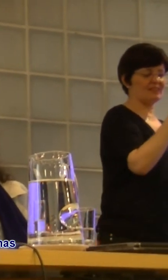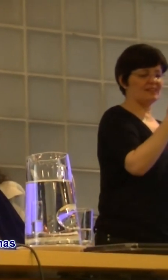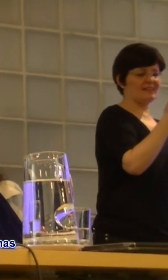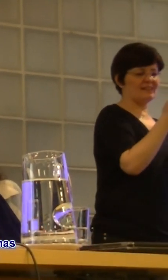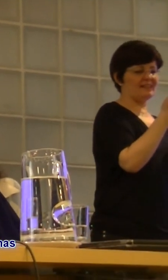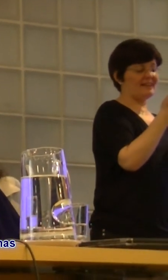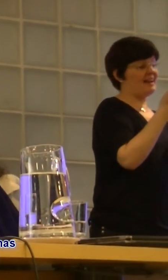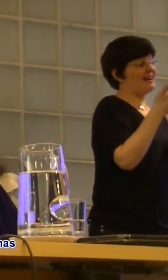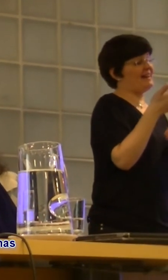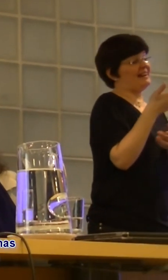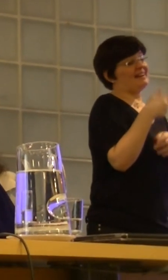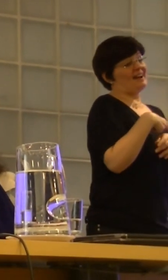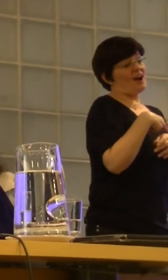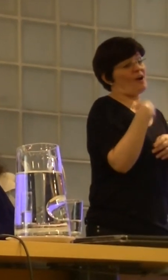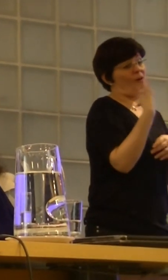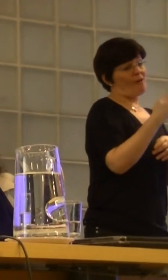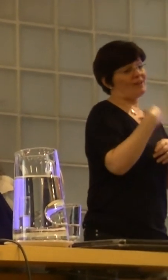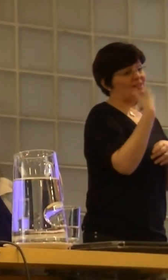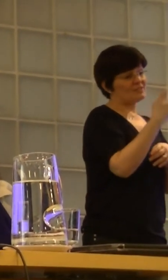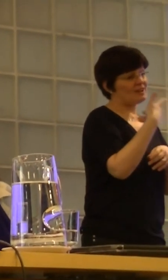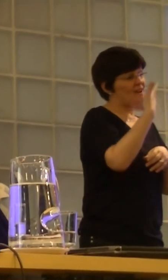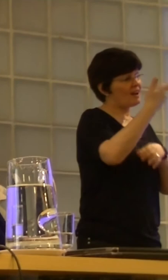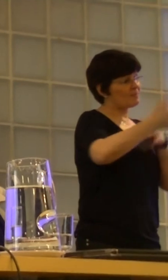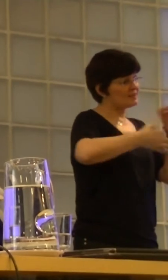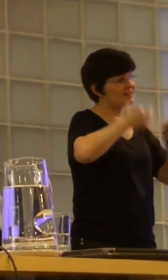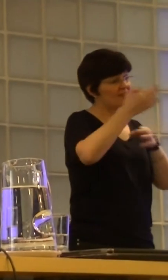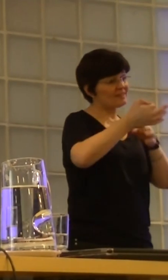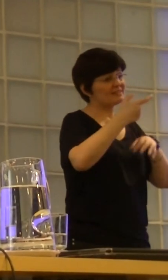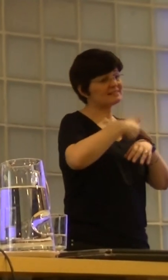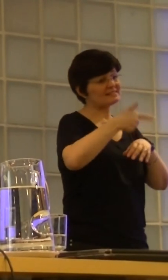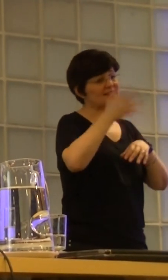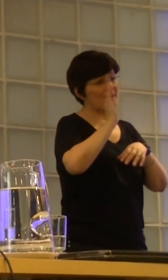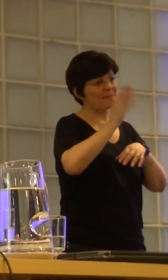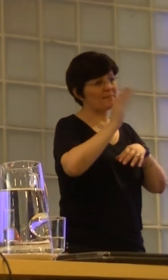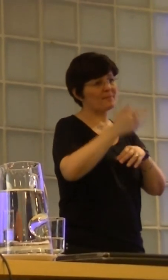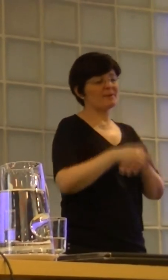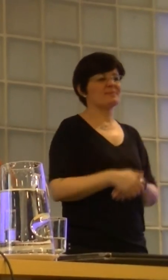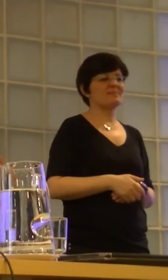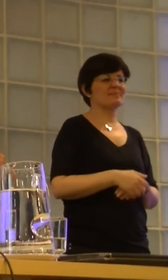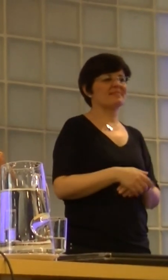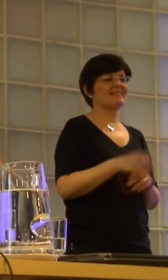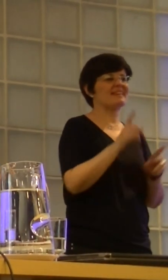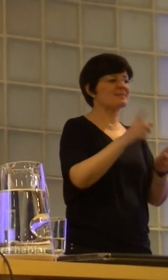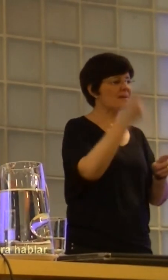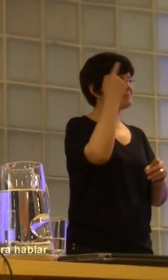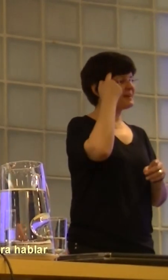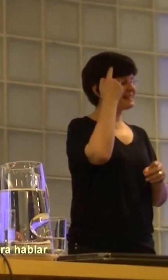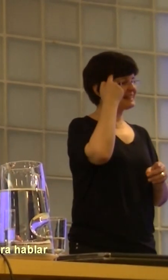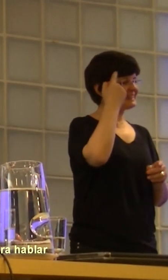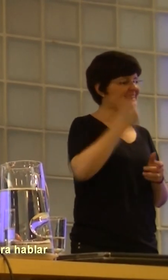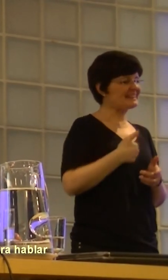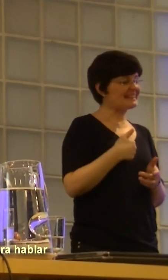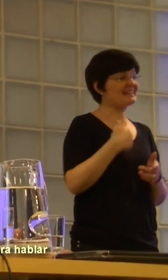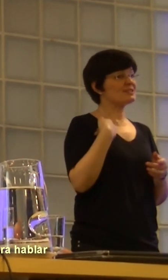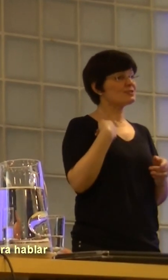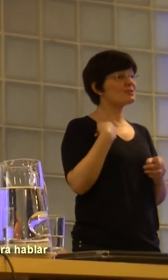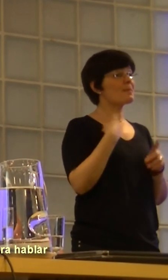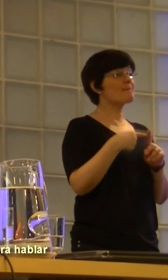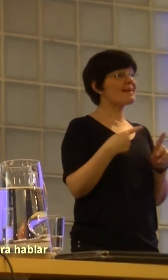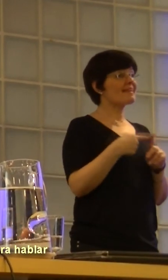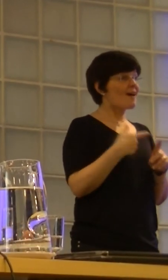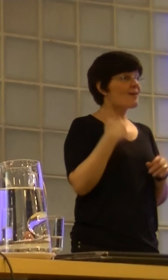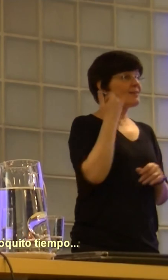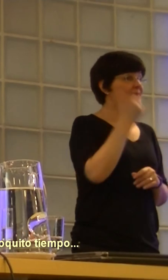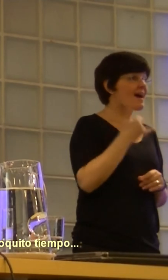Llevaríamos muchas horas hablando de cada uno. Bueno, yo de hecho pensé que disponía de media hora para hablar,